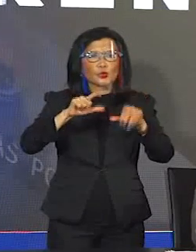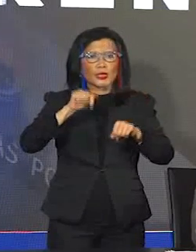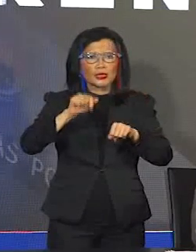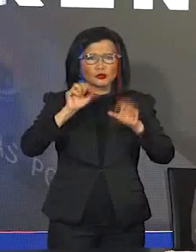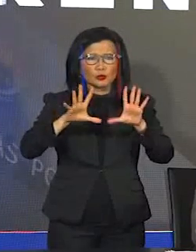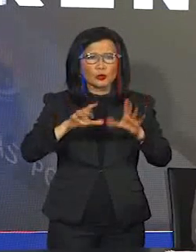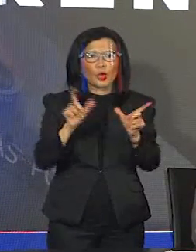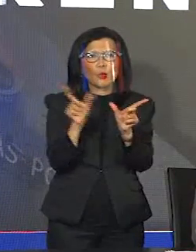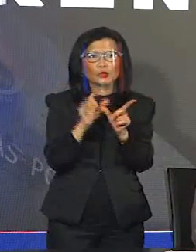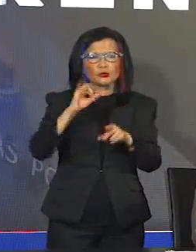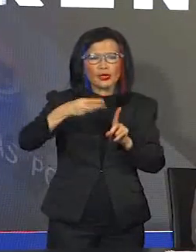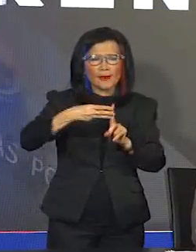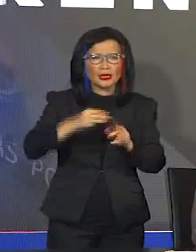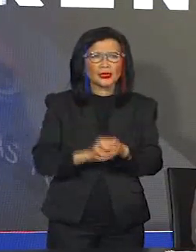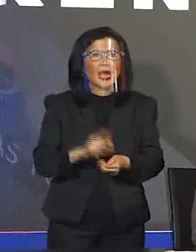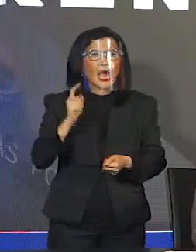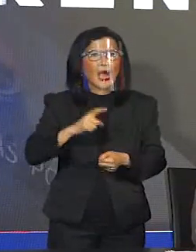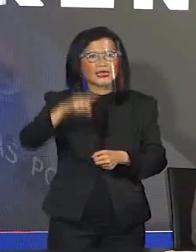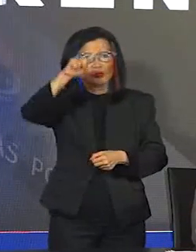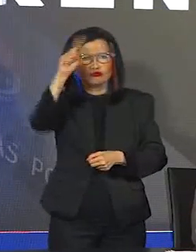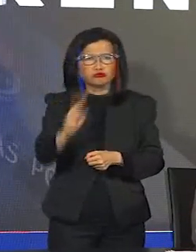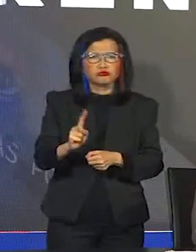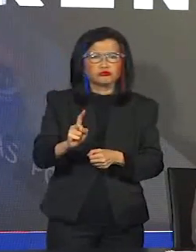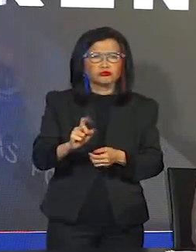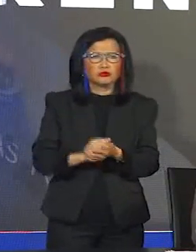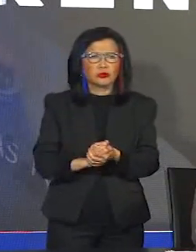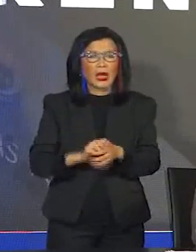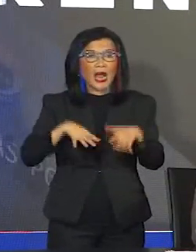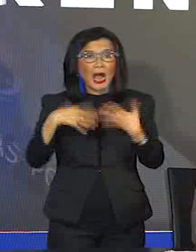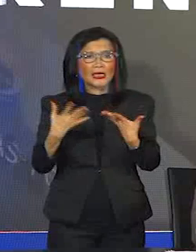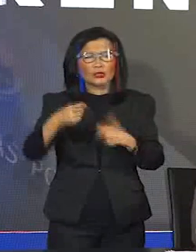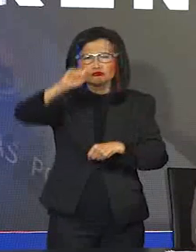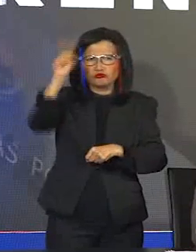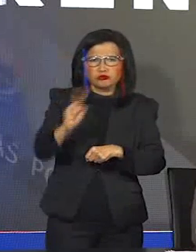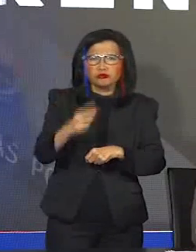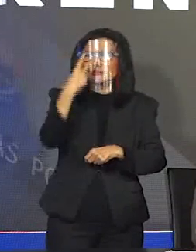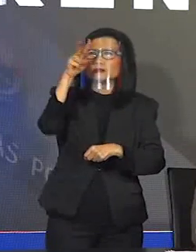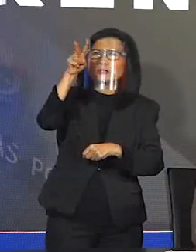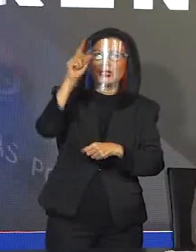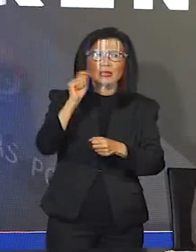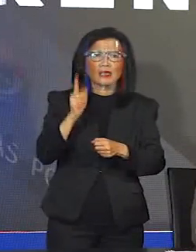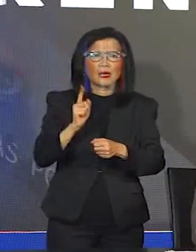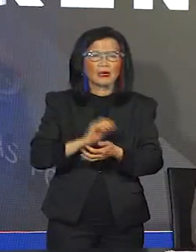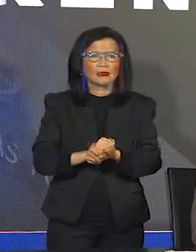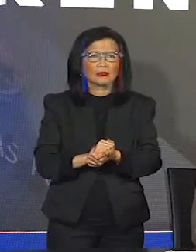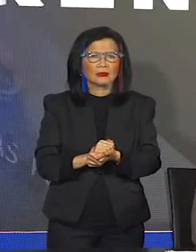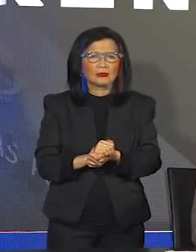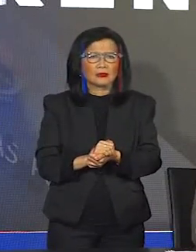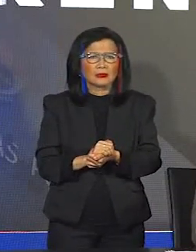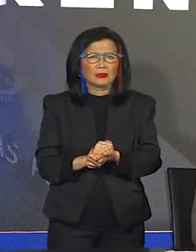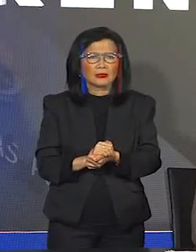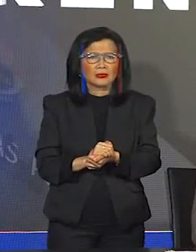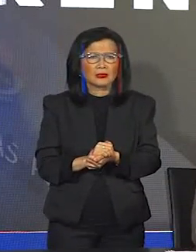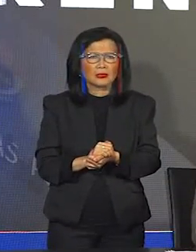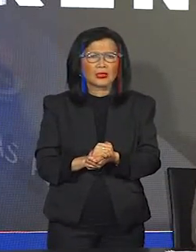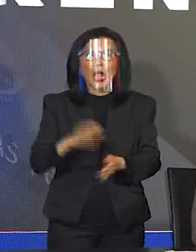19.10 waktu Indonesia Barat adanya kilatan cahaya atau petir, lalu